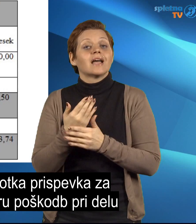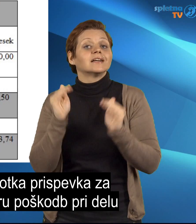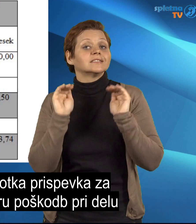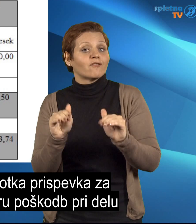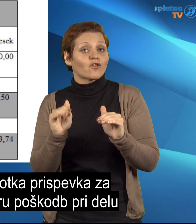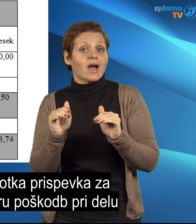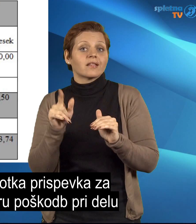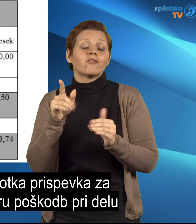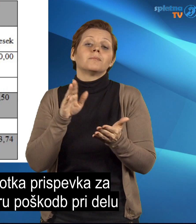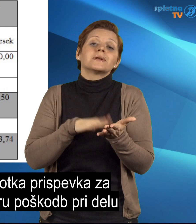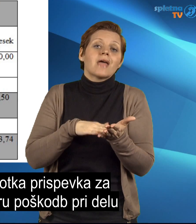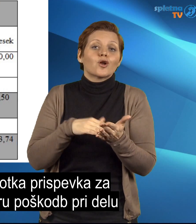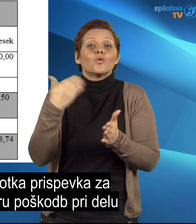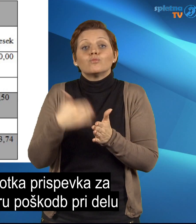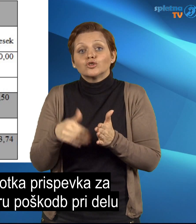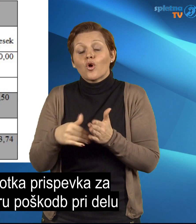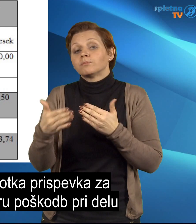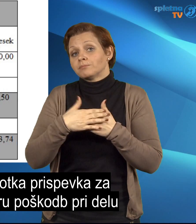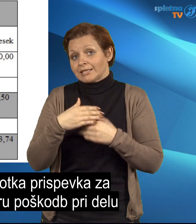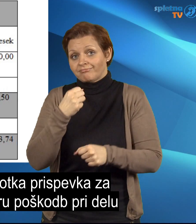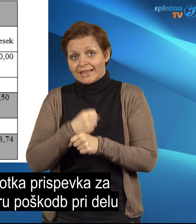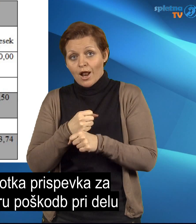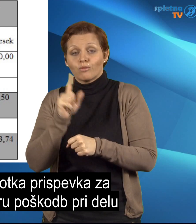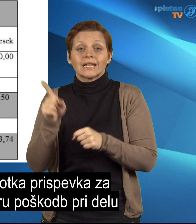in poklicnih bolezni.